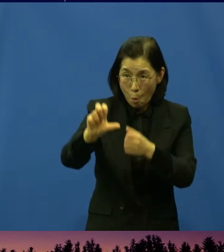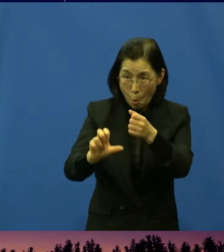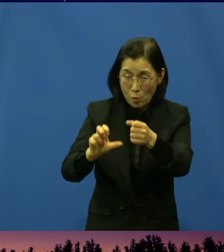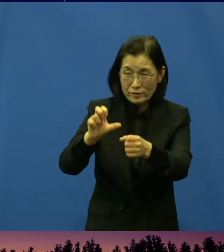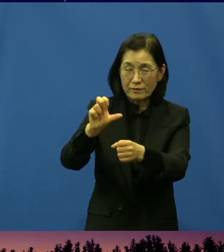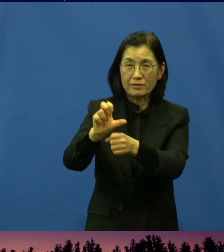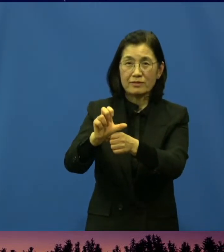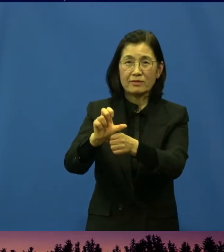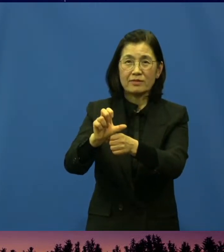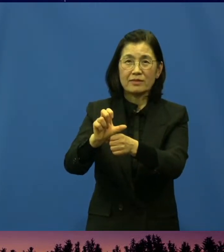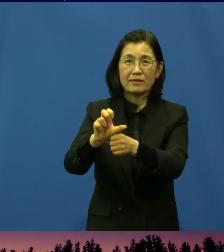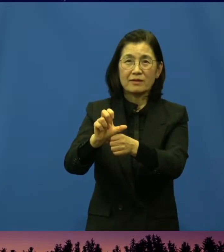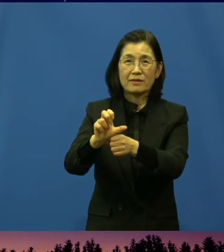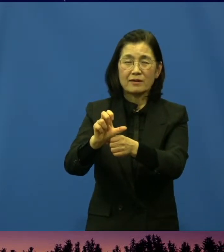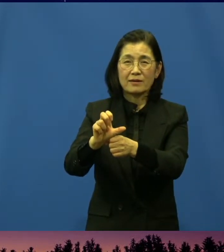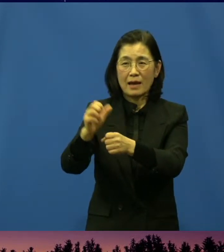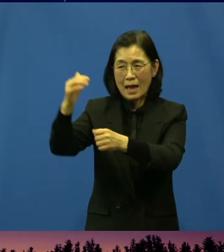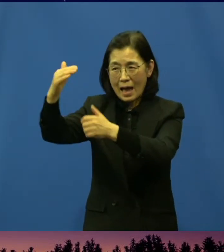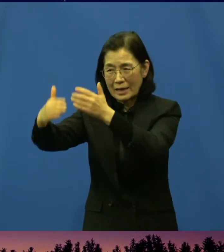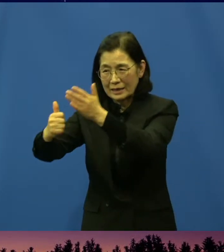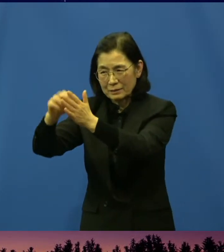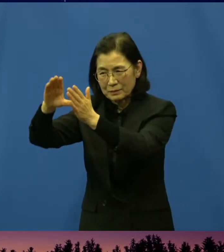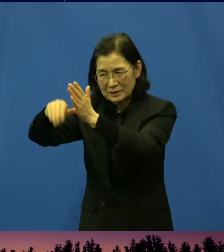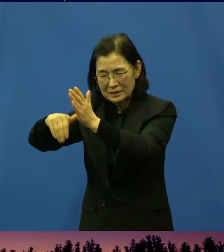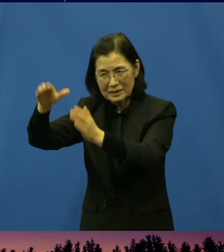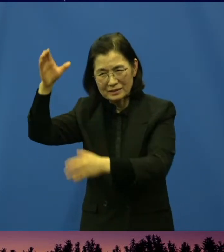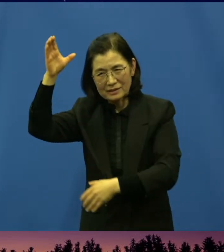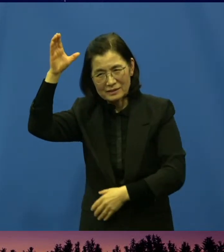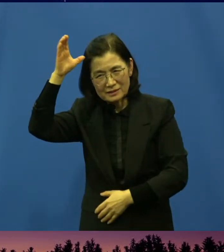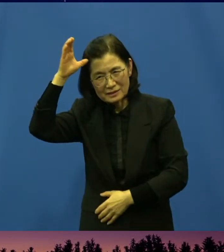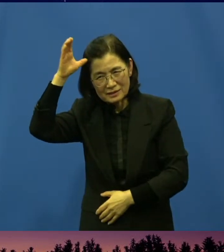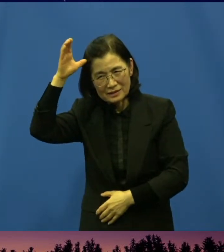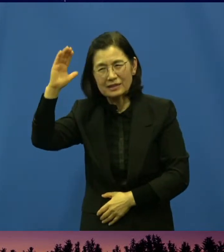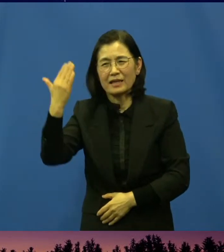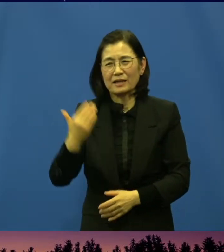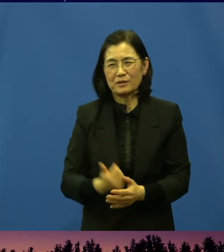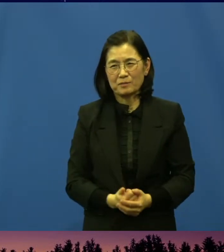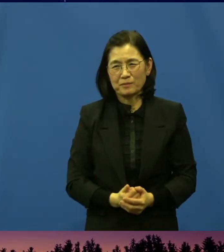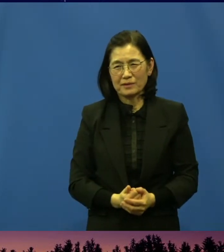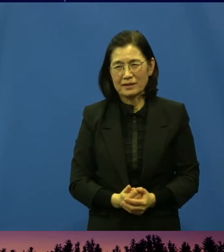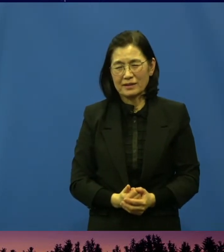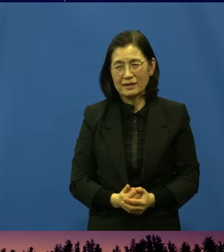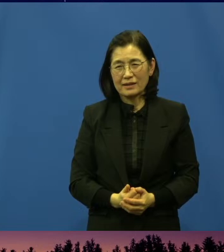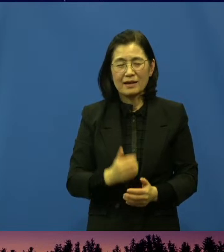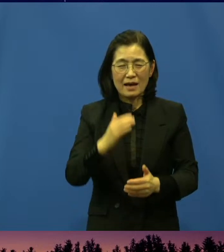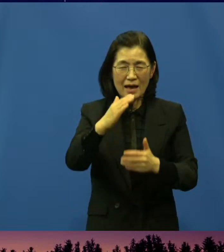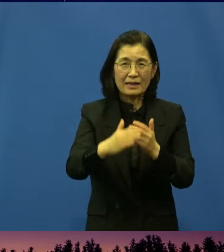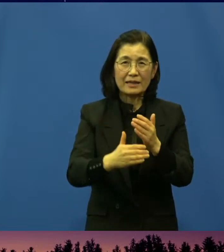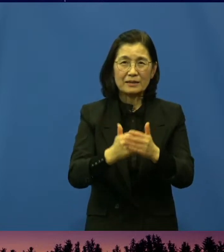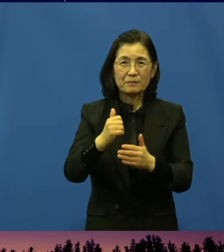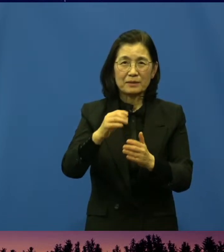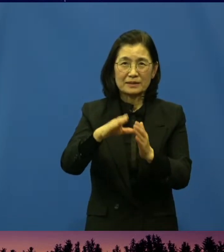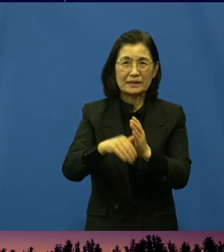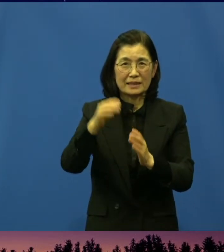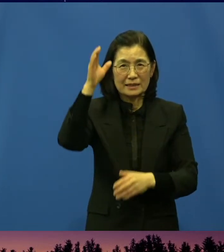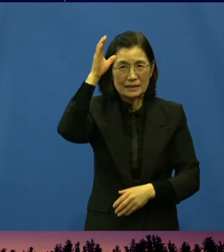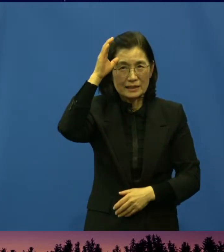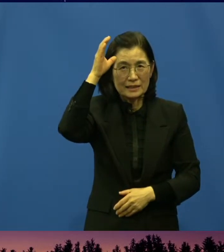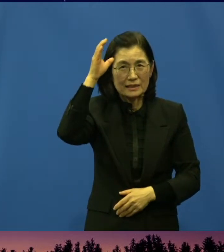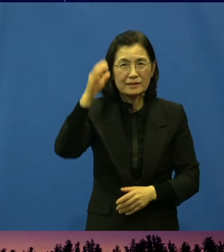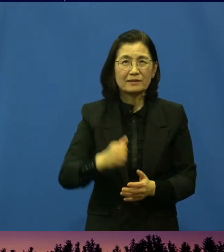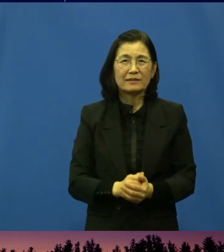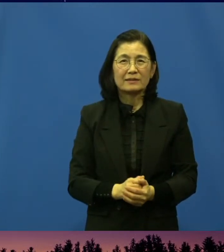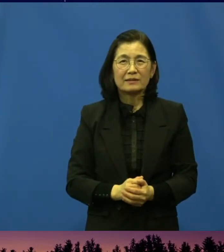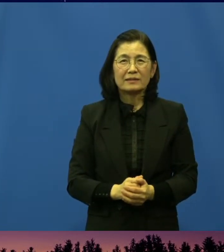동시에 우리는 카이로스의 시간을 기대합니다. 하나님의 시간, 스페셜한 시간,